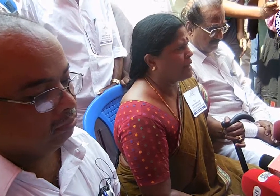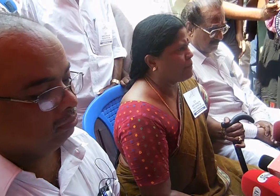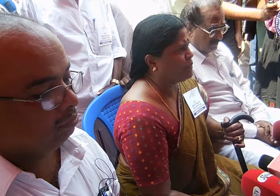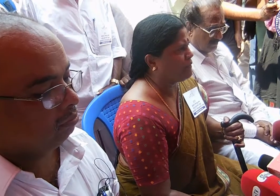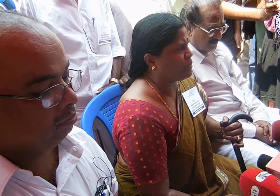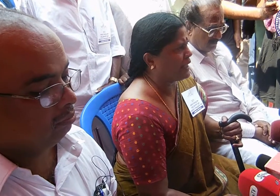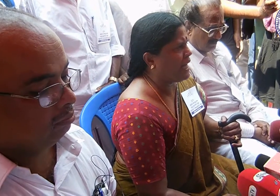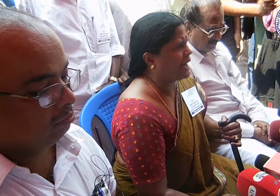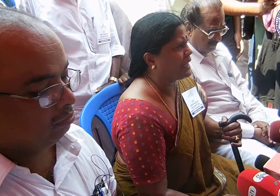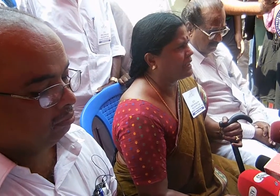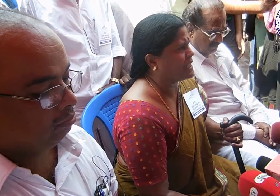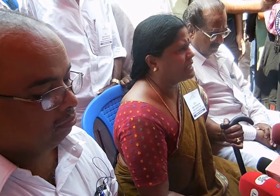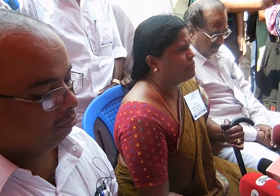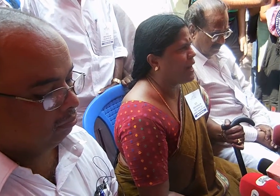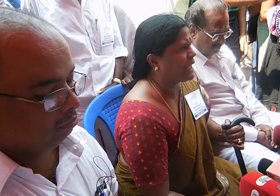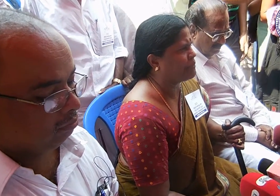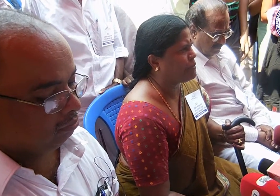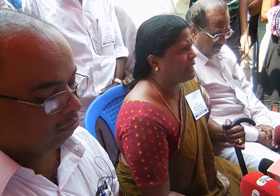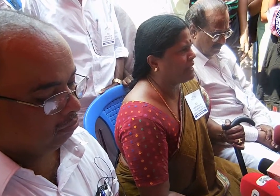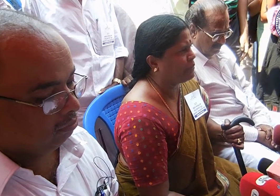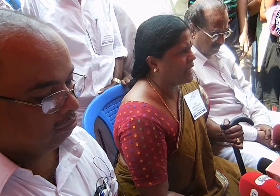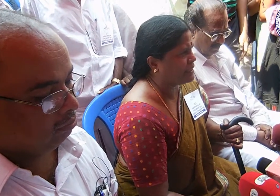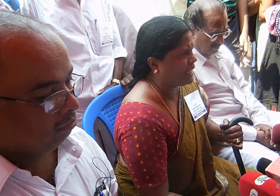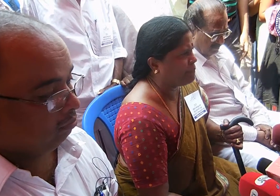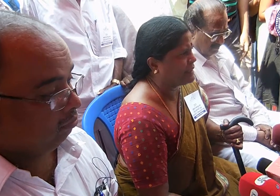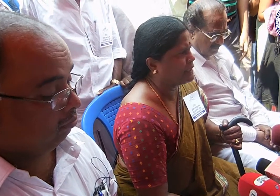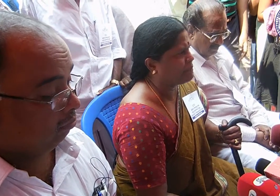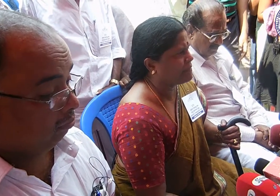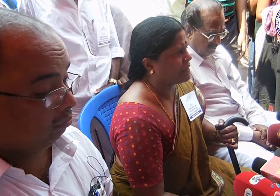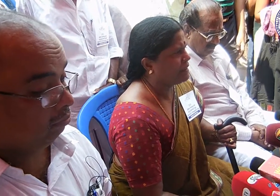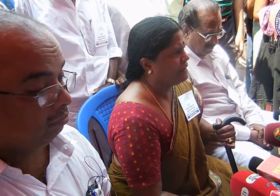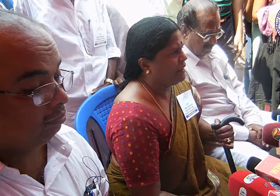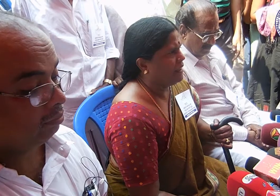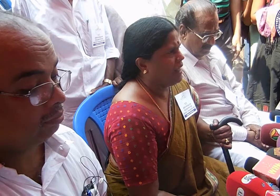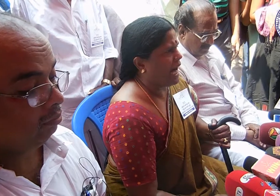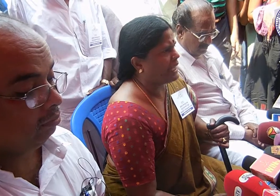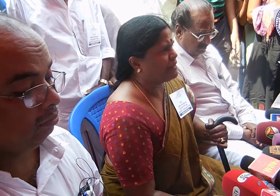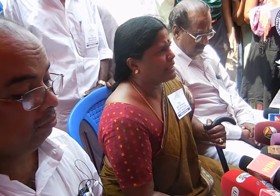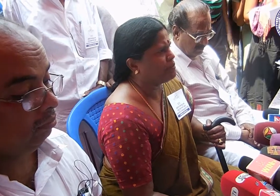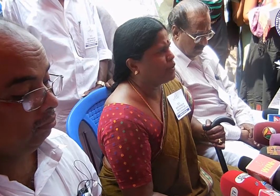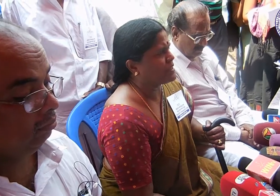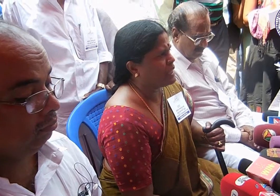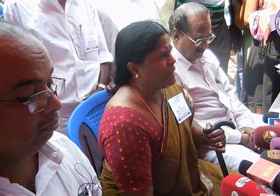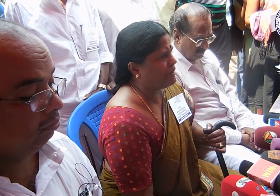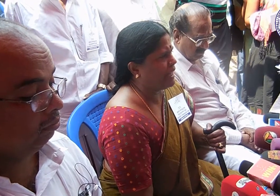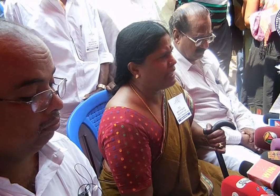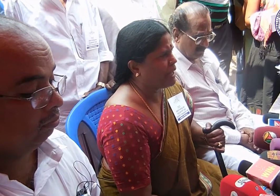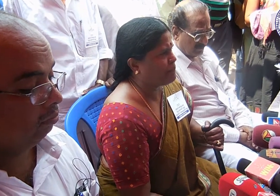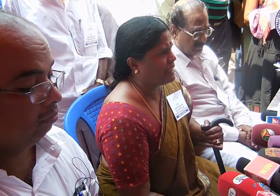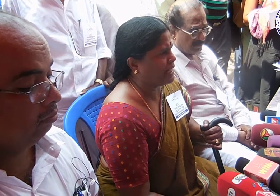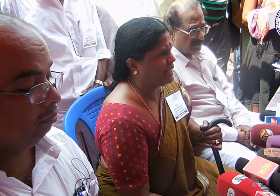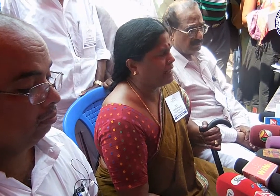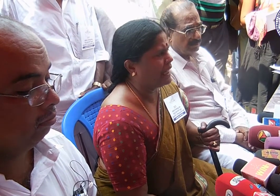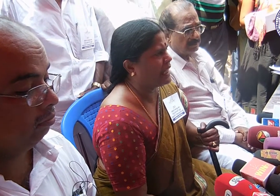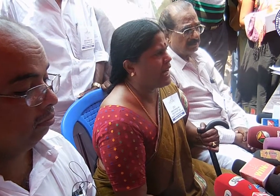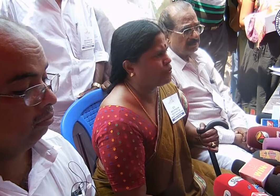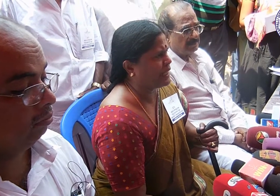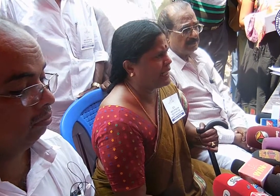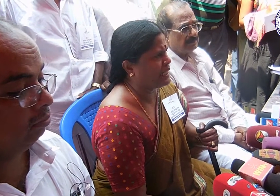பராமரிப்பு உதவி தொகை 1000லிருந்து 3000 ரூபாய் வரை உயர்த்தி அளிப்பது அனைவருக்கும் 3% வேலை வாய்ப்பு என்கிற எல்லா துறைகளிலும்